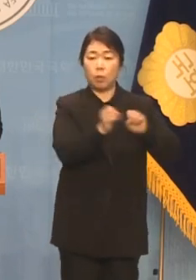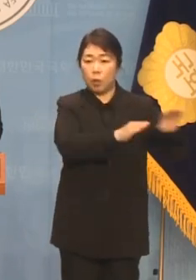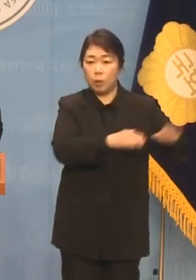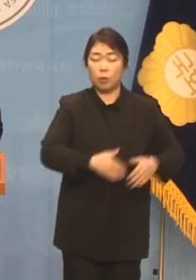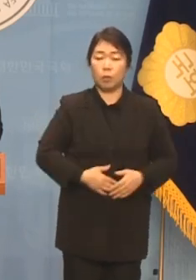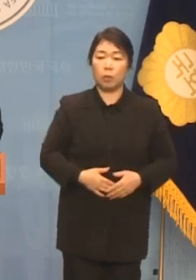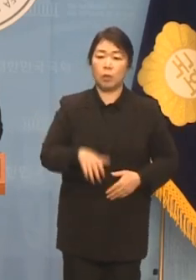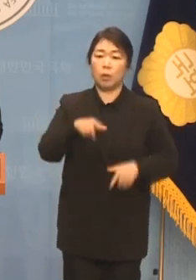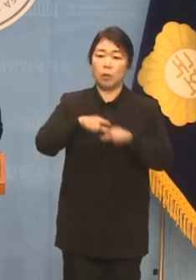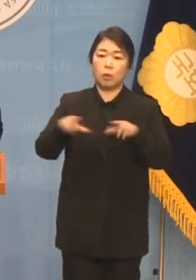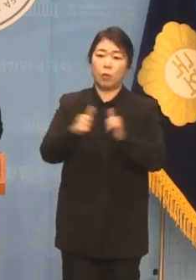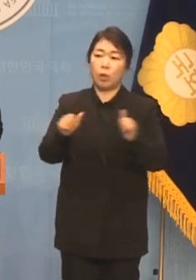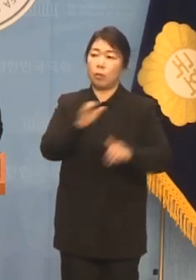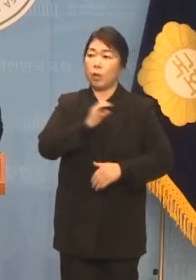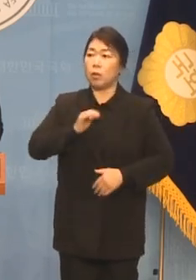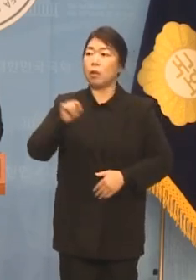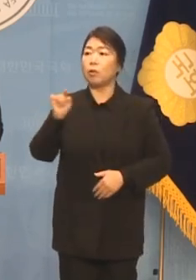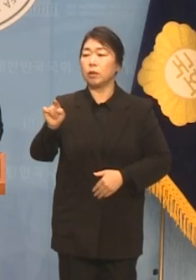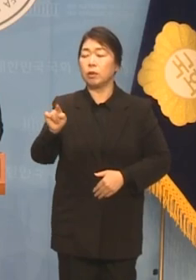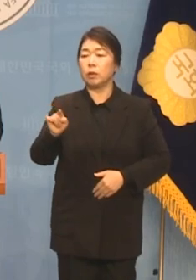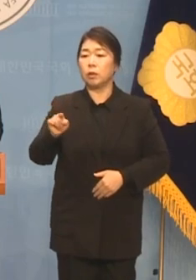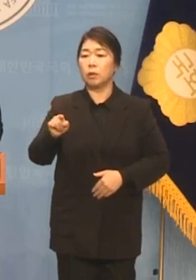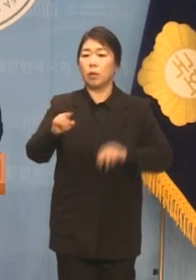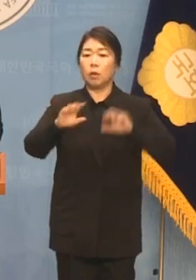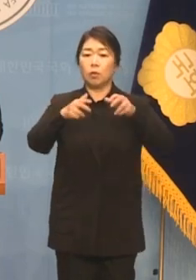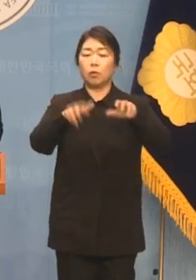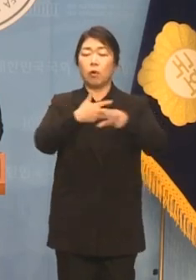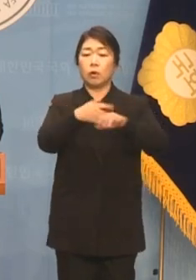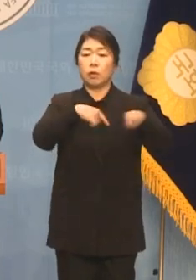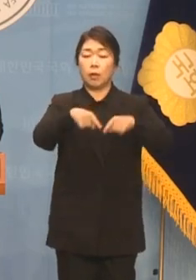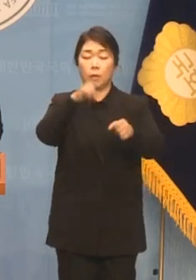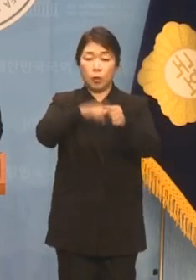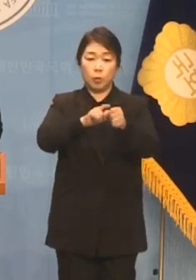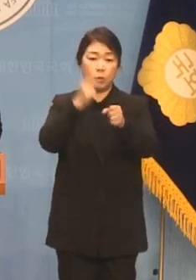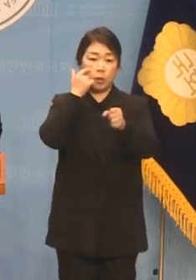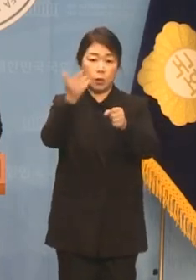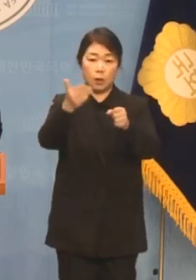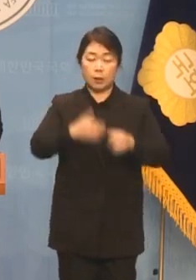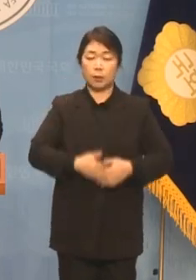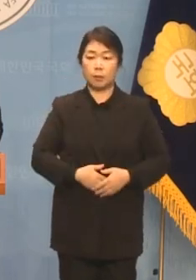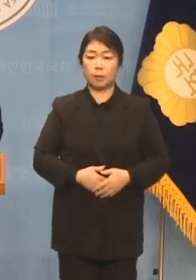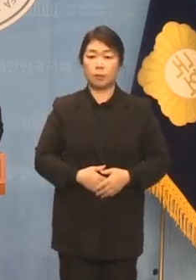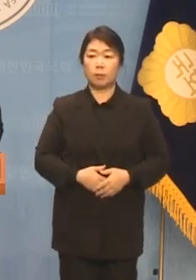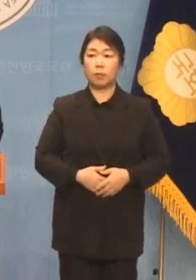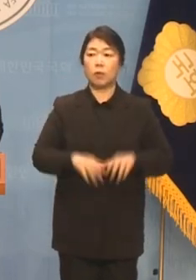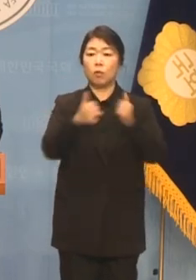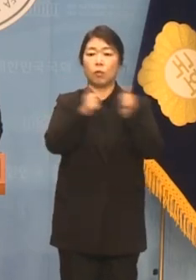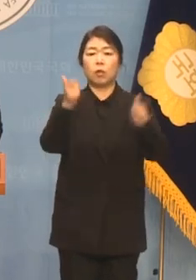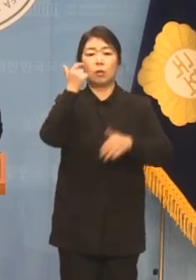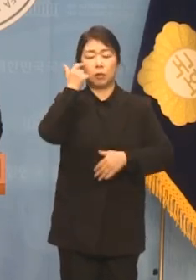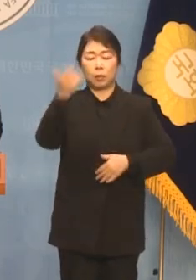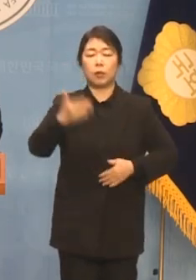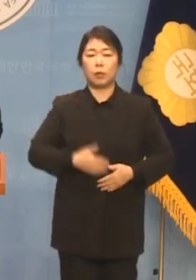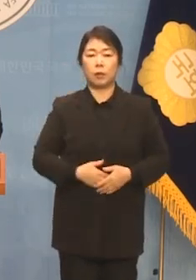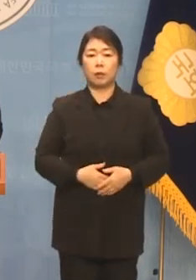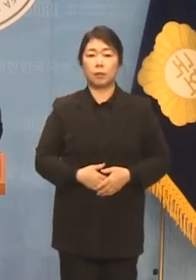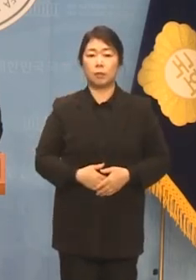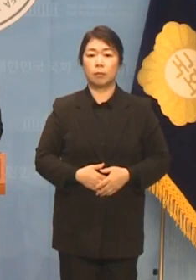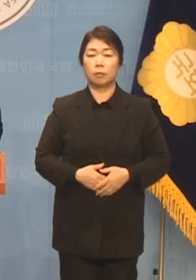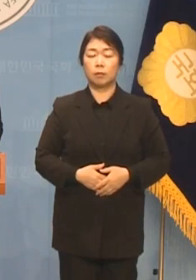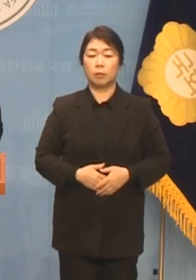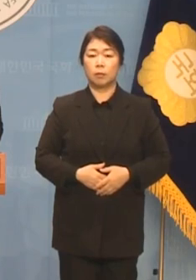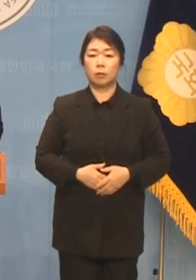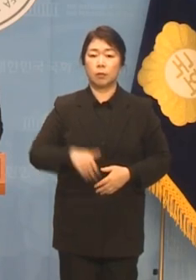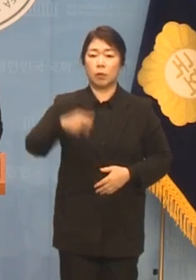서민을 배신한 것이 조국 혁신당 가고자 하는 길입니까 국민은 묻습니다 조국